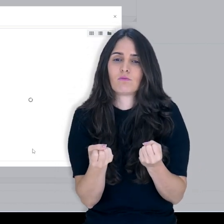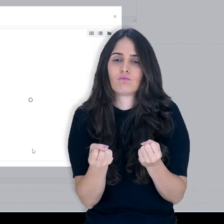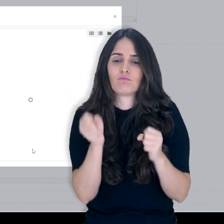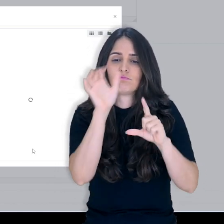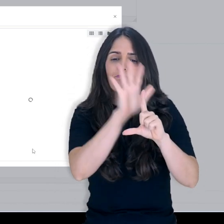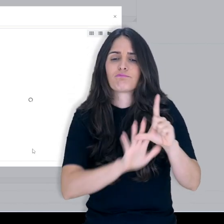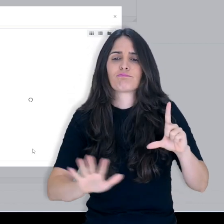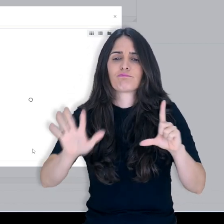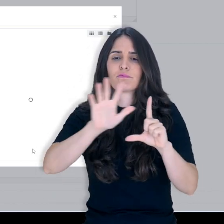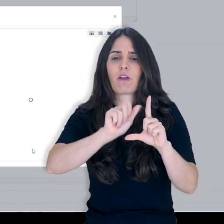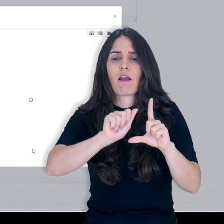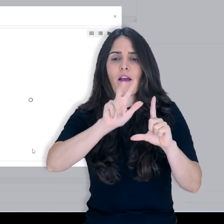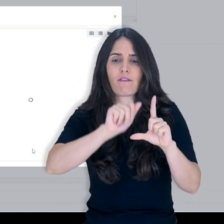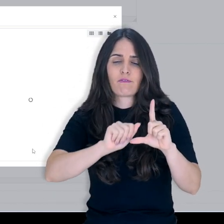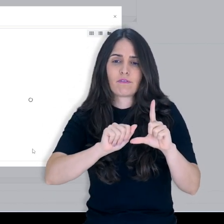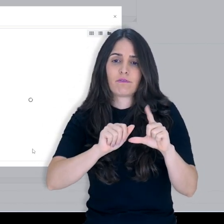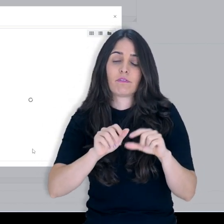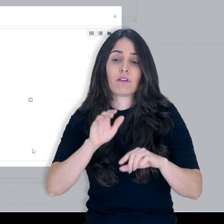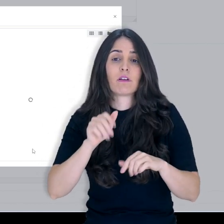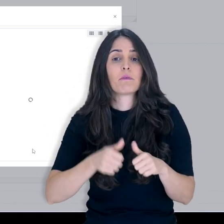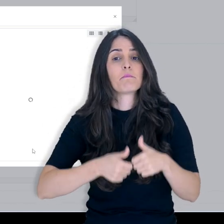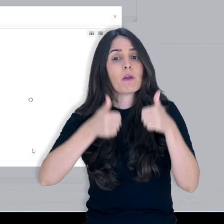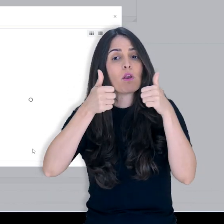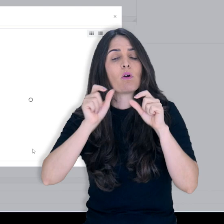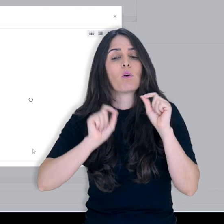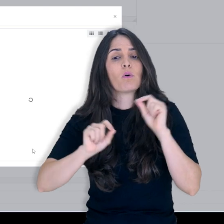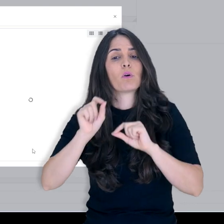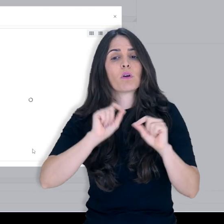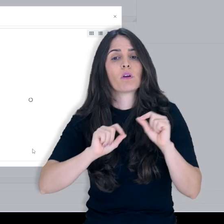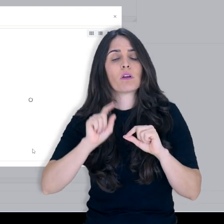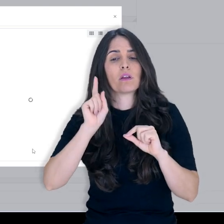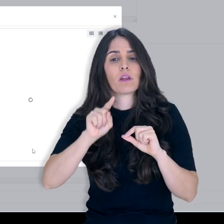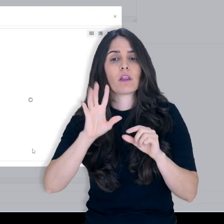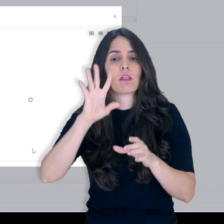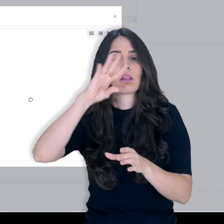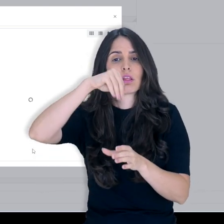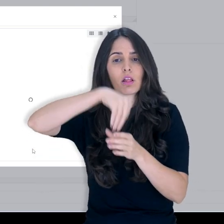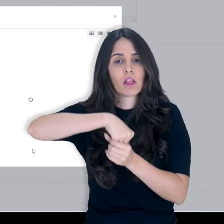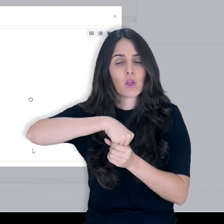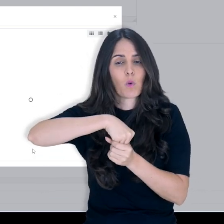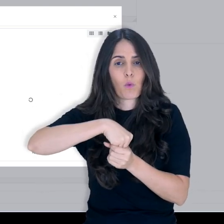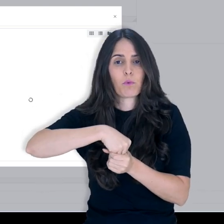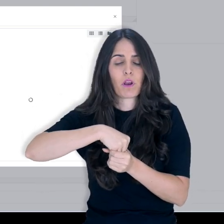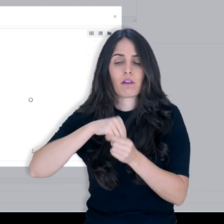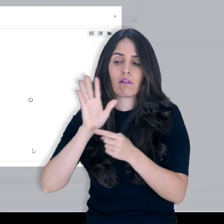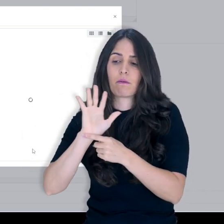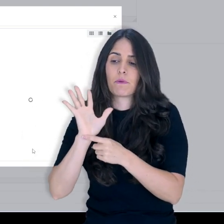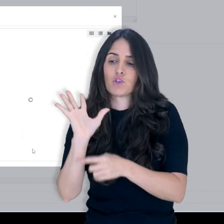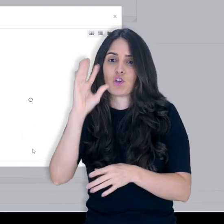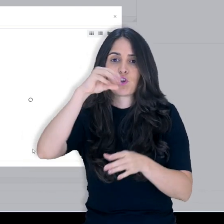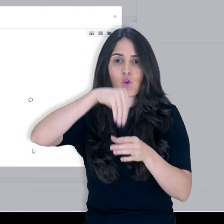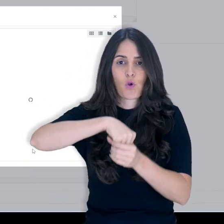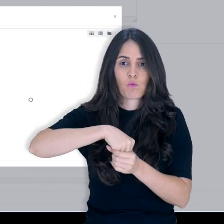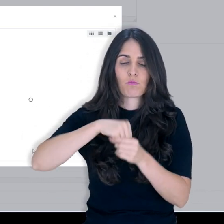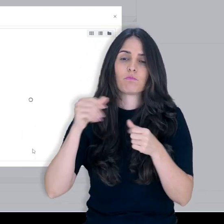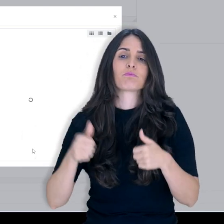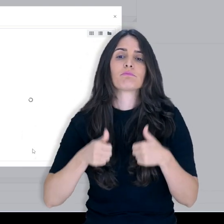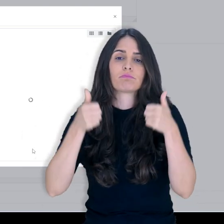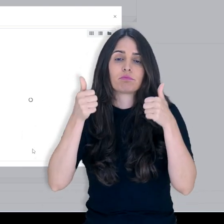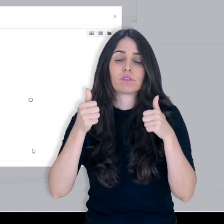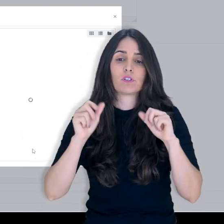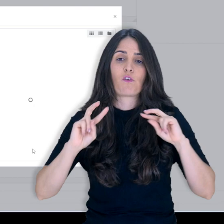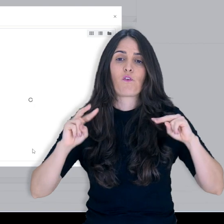o ambiente virtual o ideal é inserir mídias incorporadas que nós vamos ver a seguir então